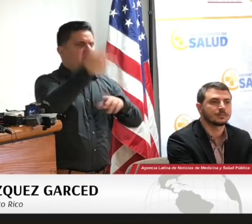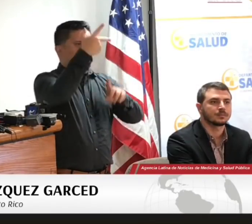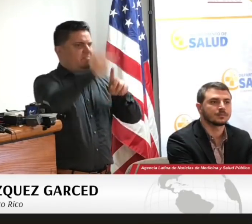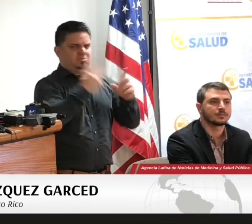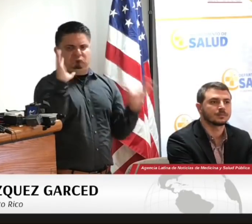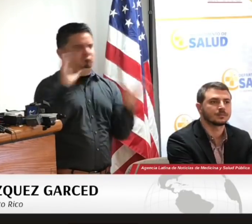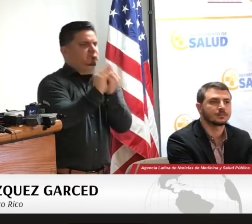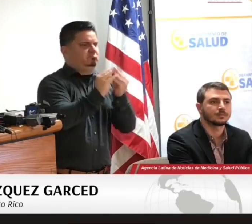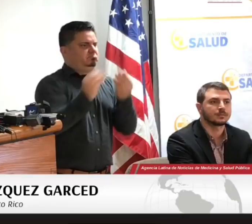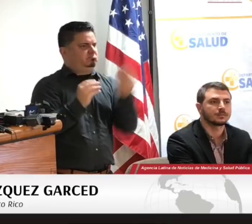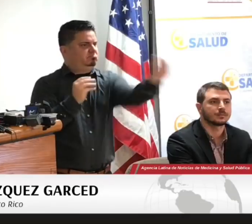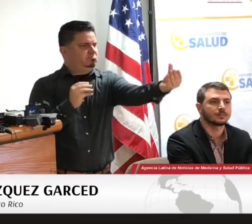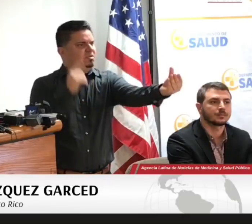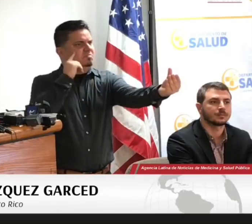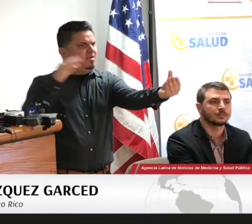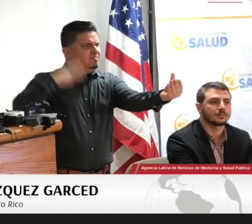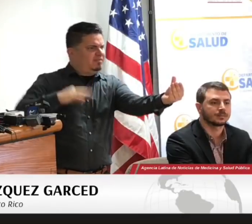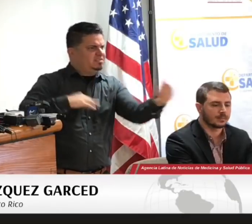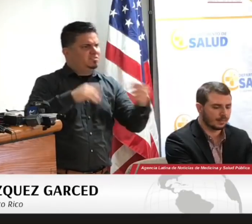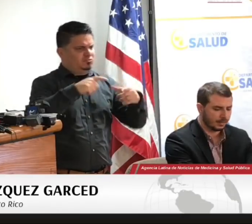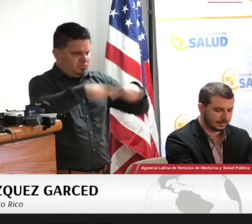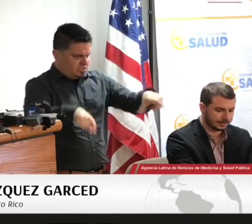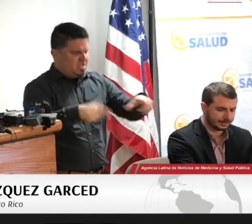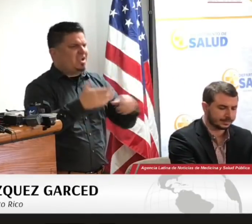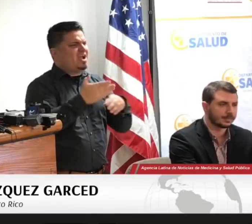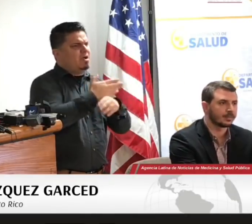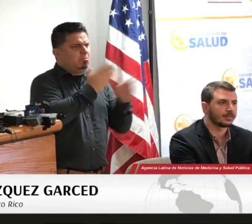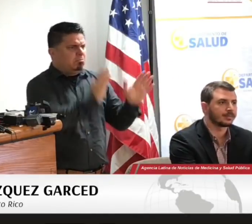los beneficios que tienen en las oficinas del WIC.